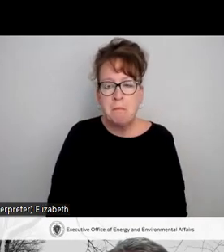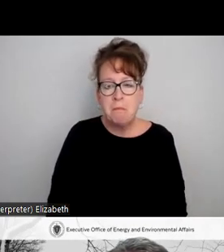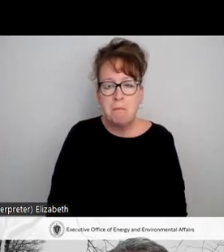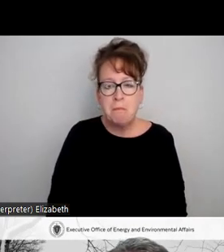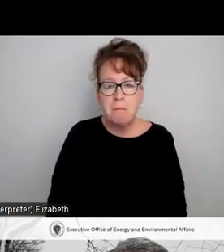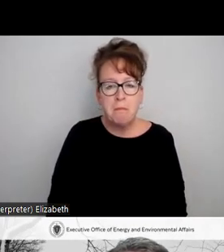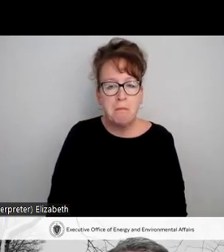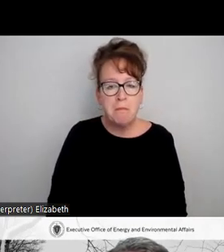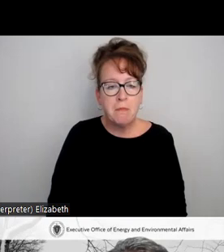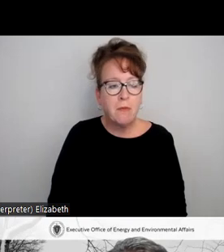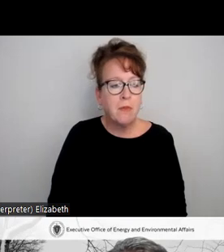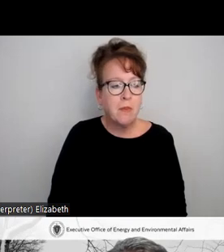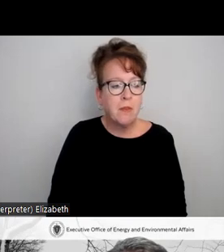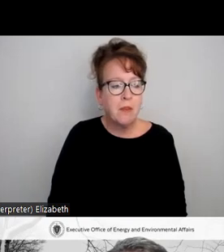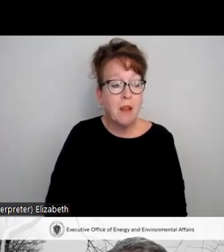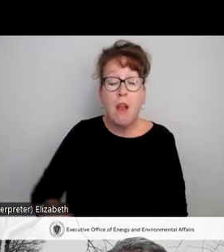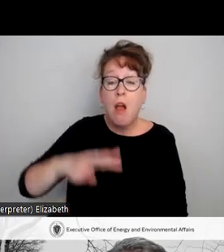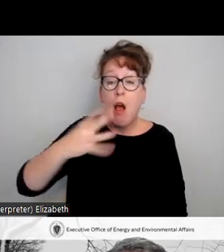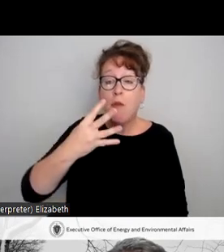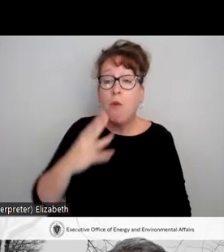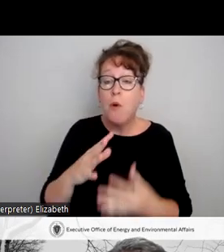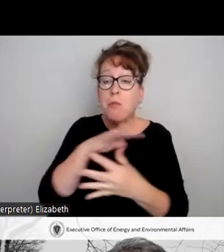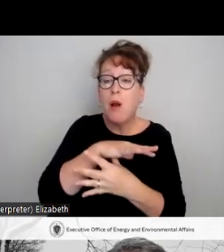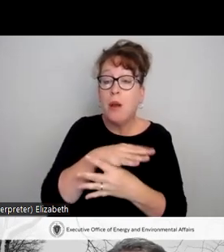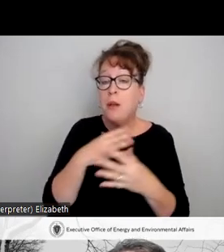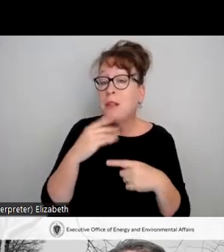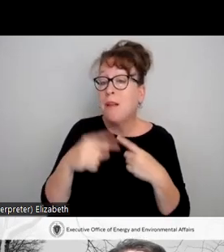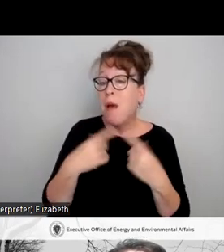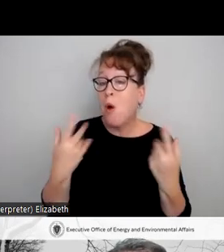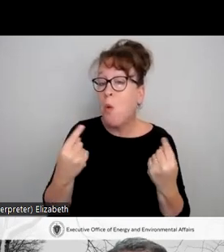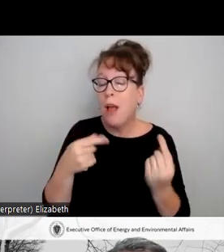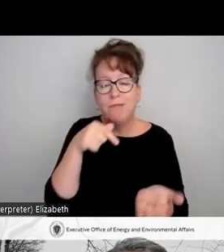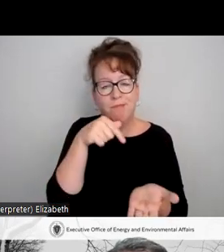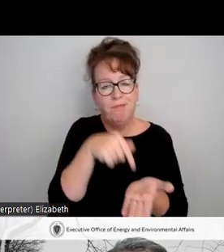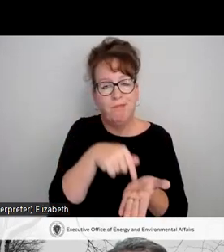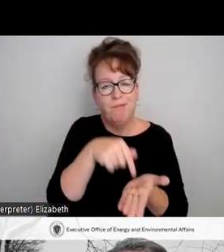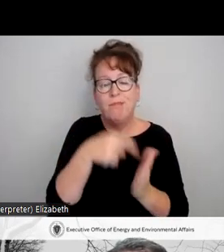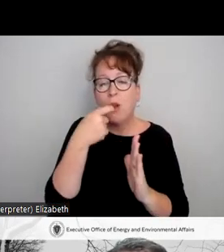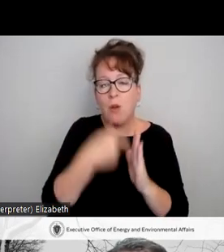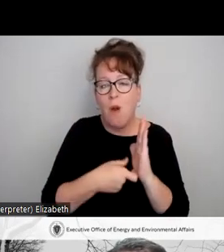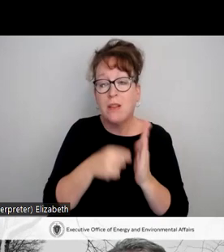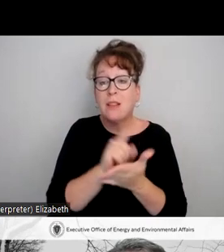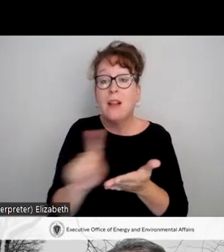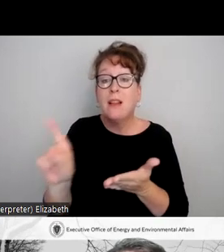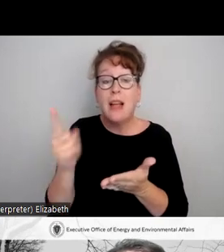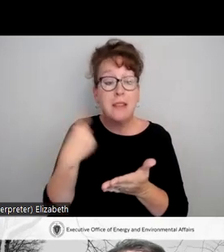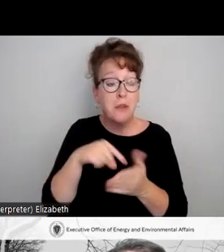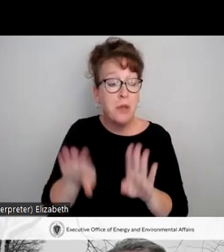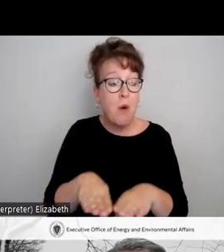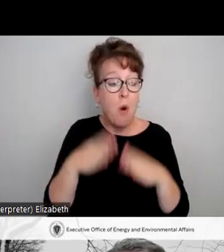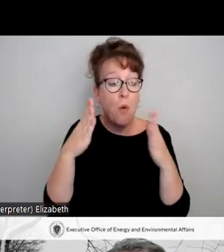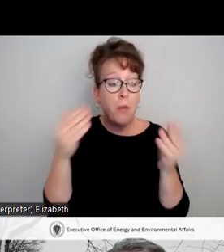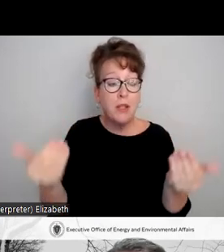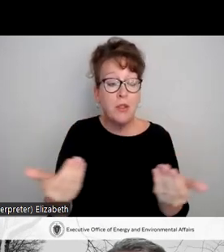indígenas veteranos y que estamos entendiendo sus necesidades en nuestra última prioridad es